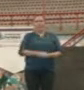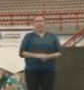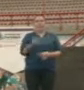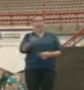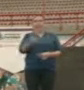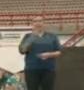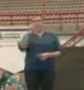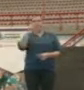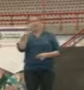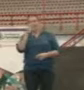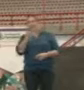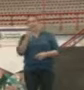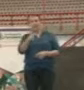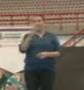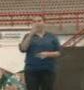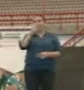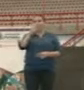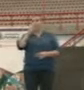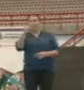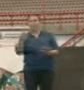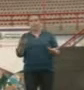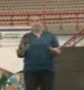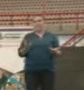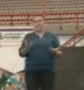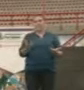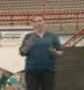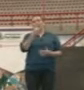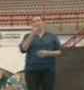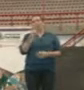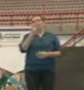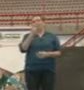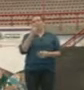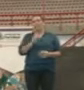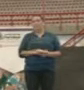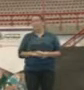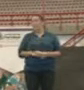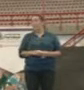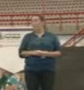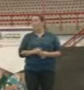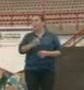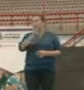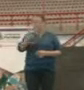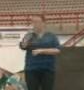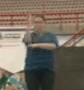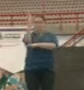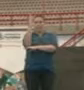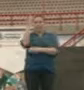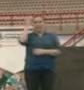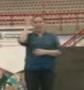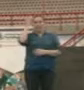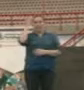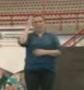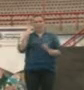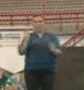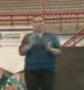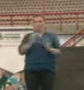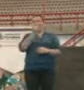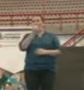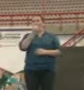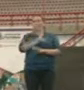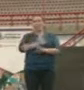tem que largar o bicudo. Não é legal não, não é legal não. Tá certo? Se fosse uma madeira nobre e inchar, não,